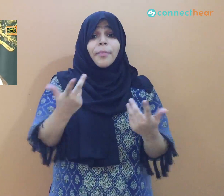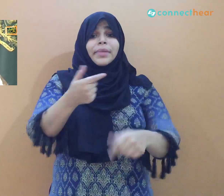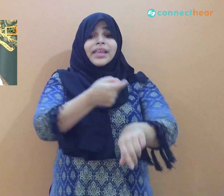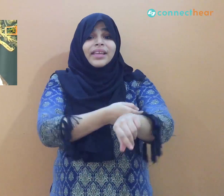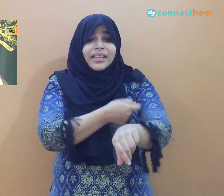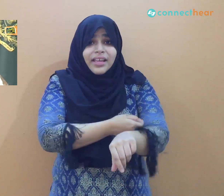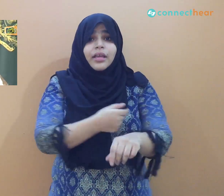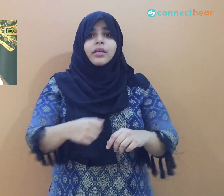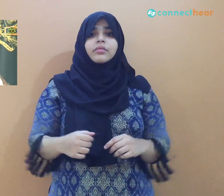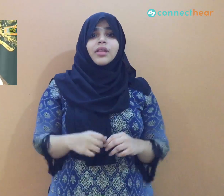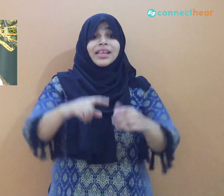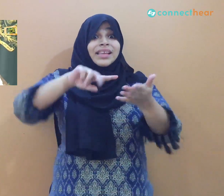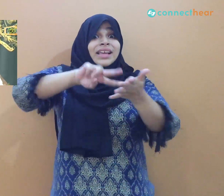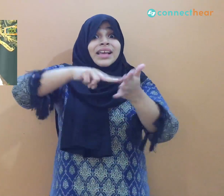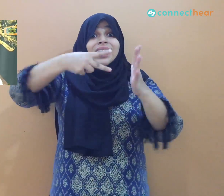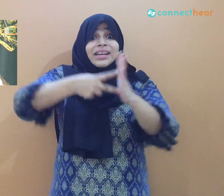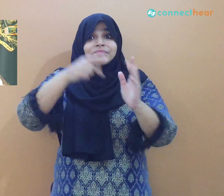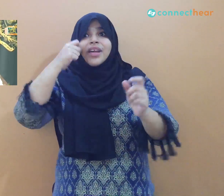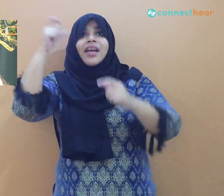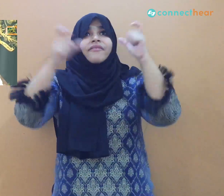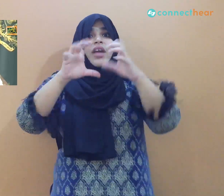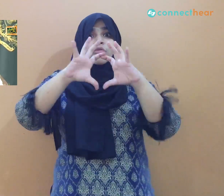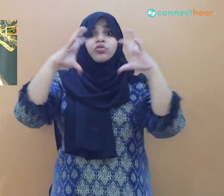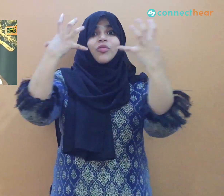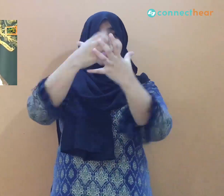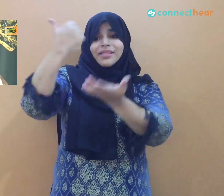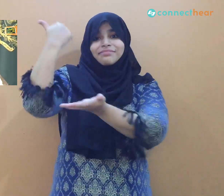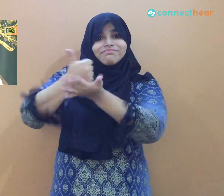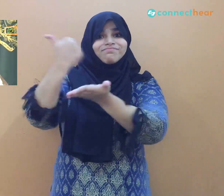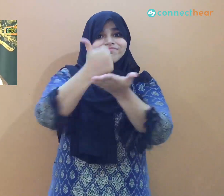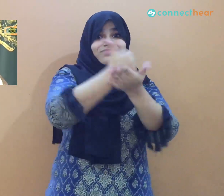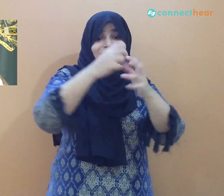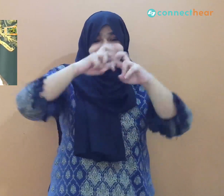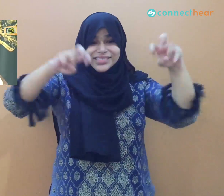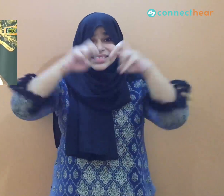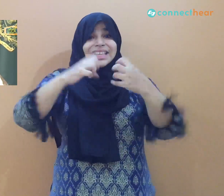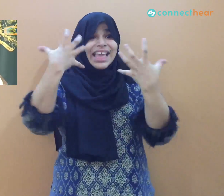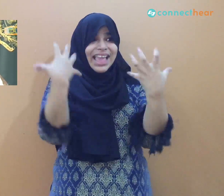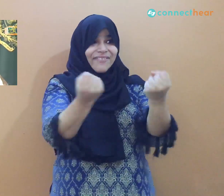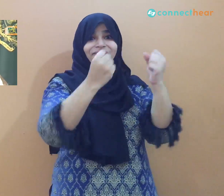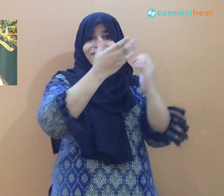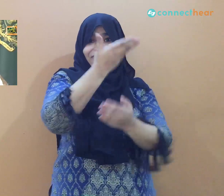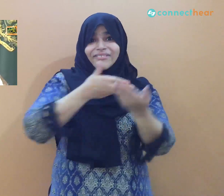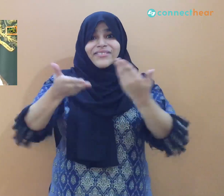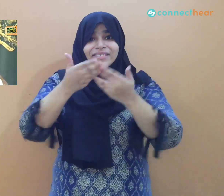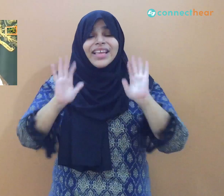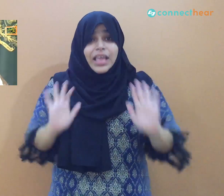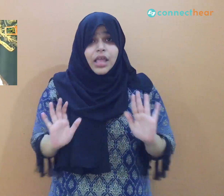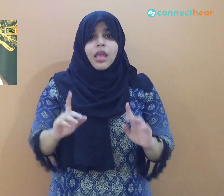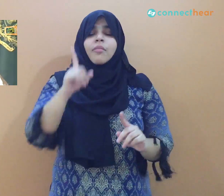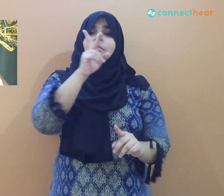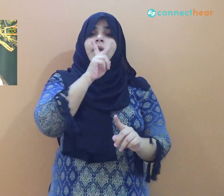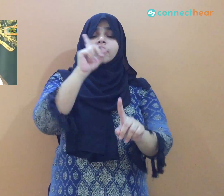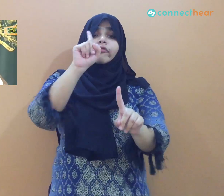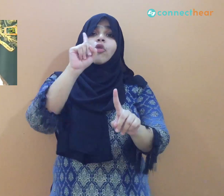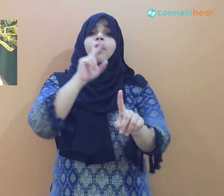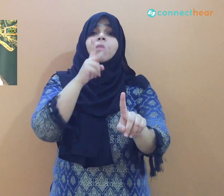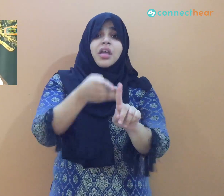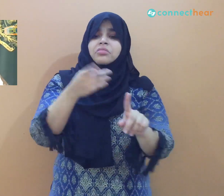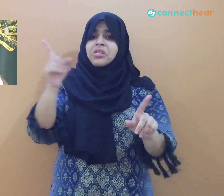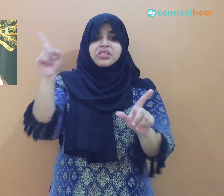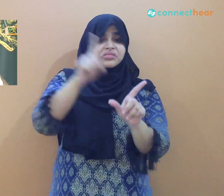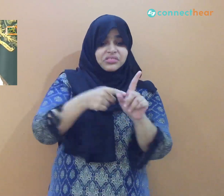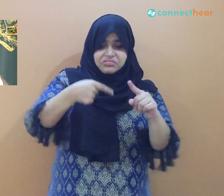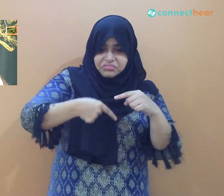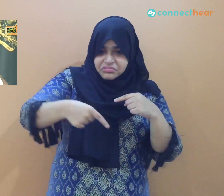میڈیکل ایکسپرٹس دنیا میں بیٹھے ہیں، سائنٹسٹ بیٹھے ہیں، وہ سارے ایک ہی بات کہہ رہے ہیں کہ اس